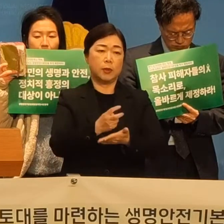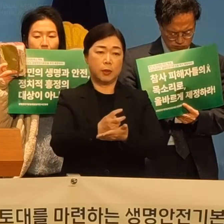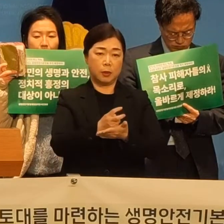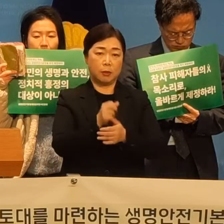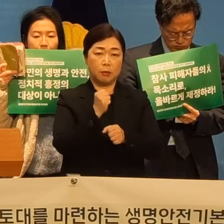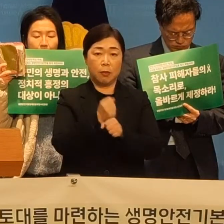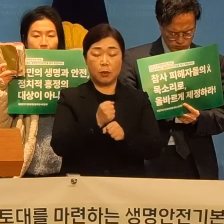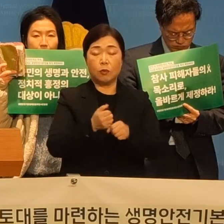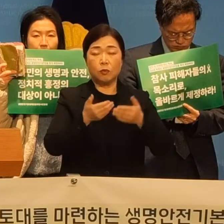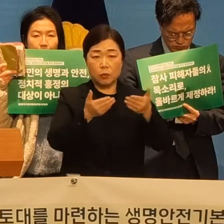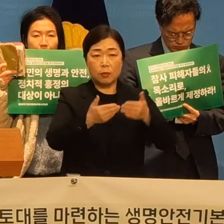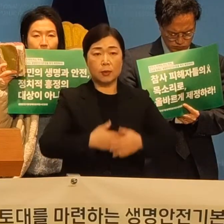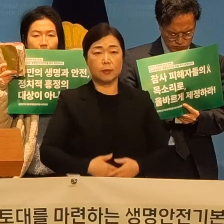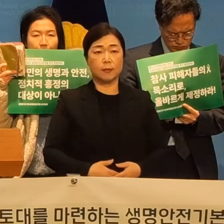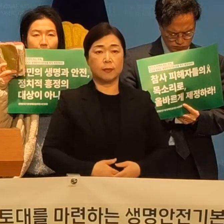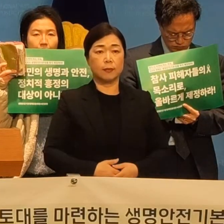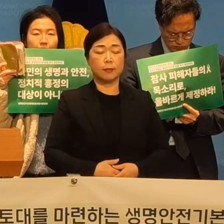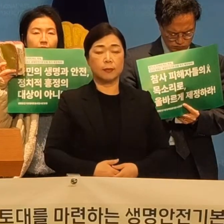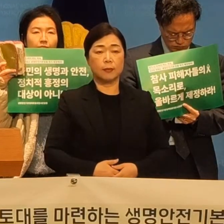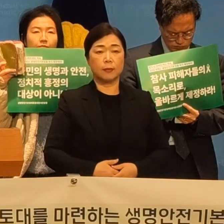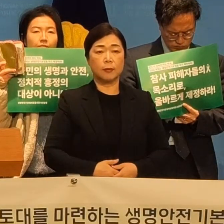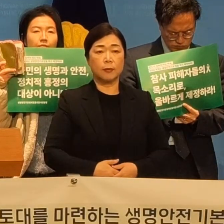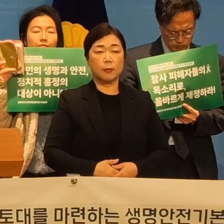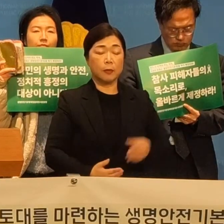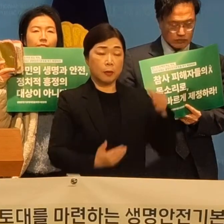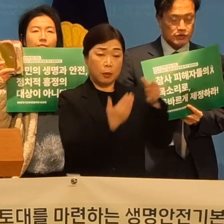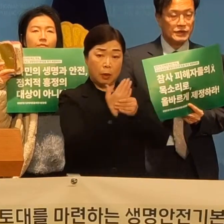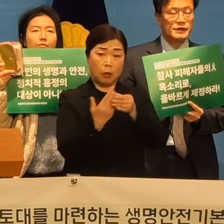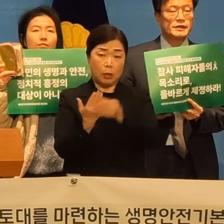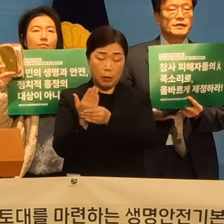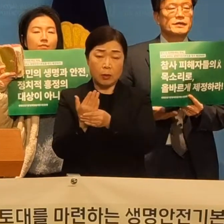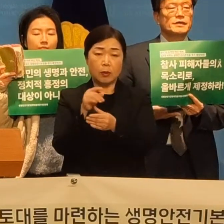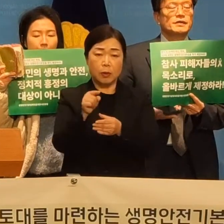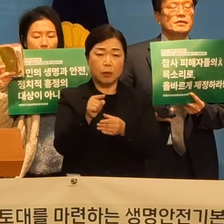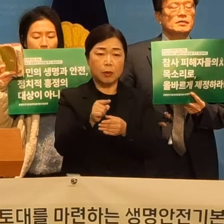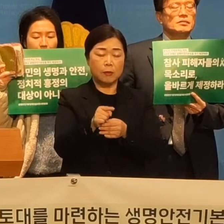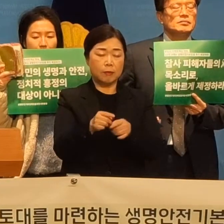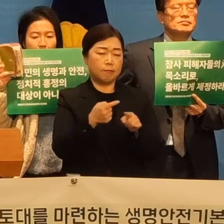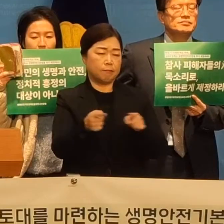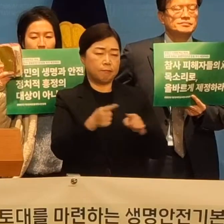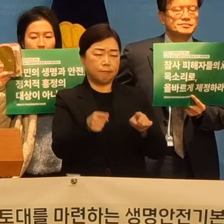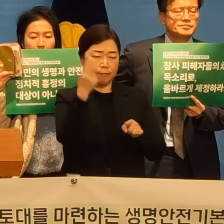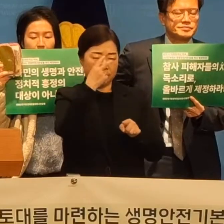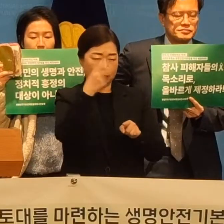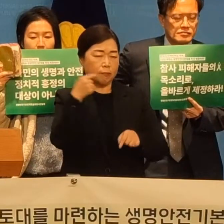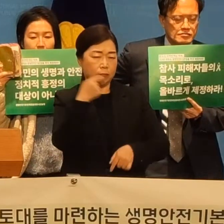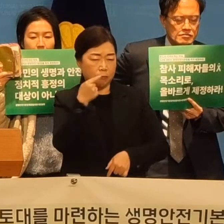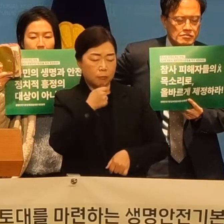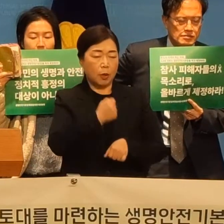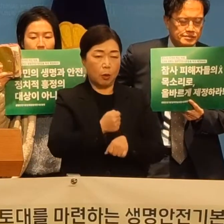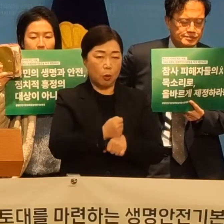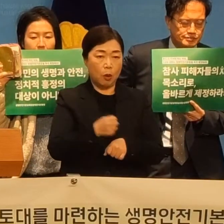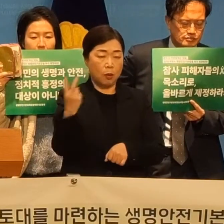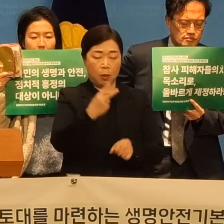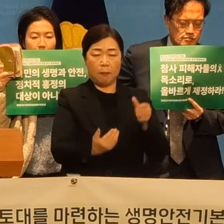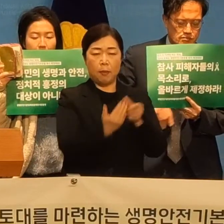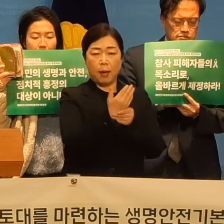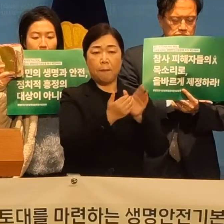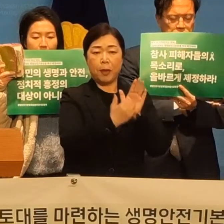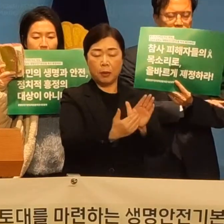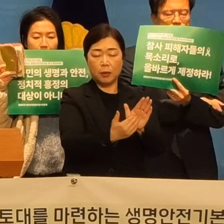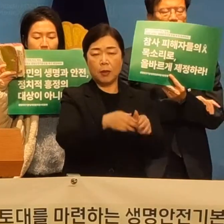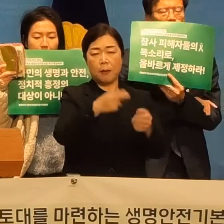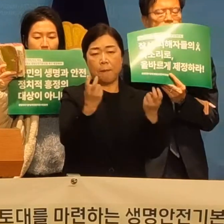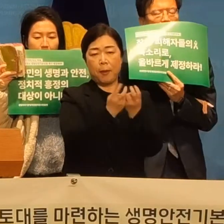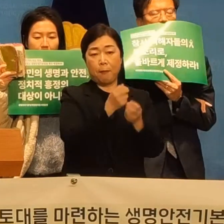세우는 법입니다. 사회적 참사에 대한 독립적이고 객관적인 진상조사, 철저한 재발방지 대책